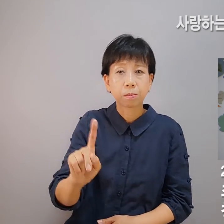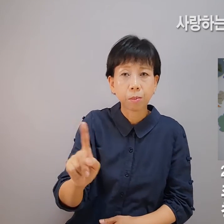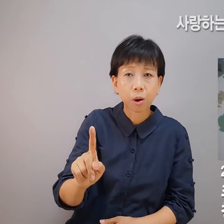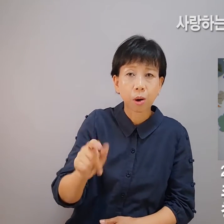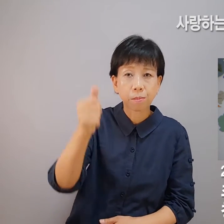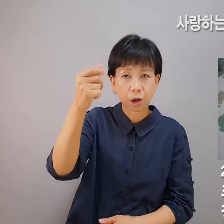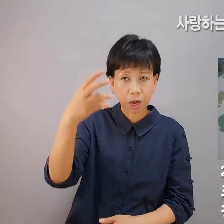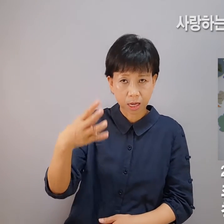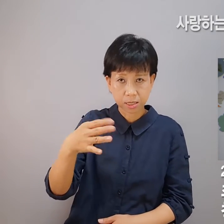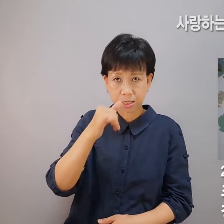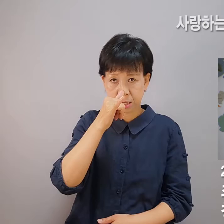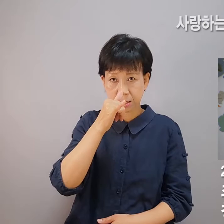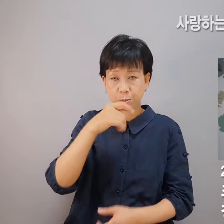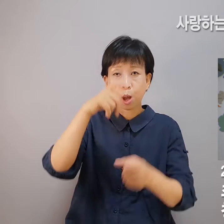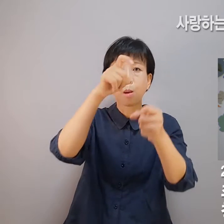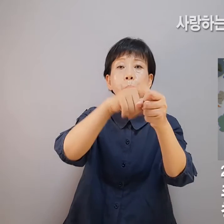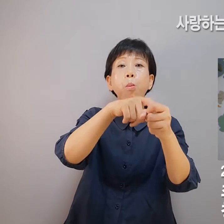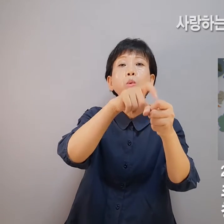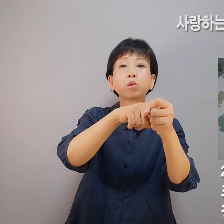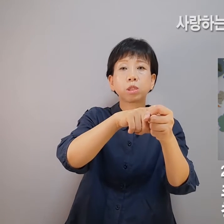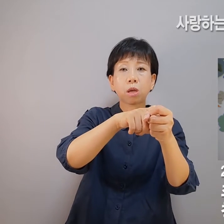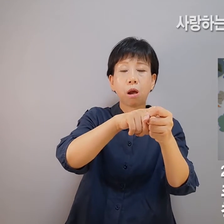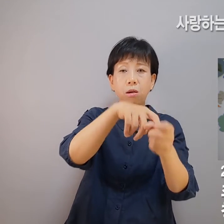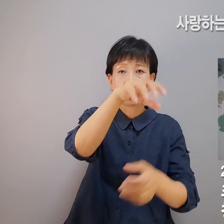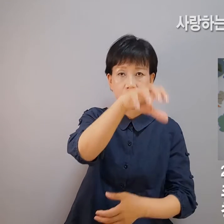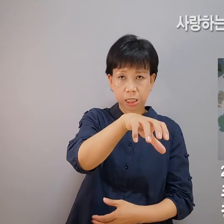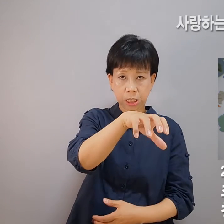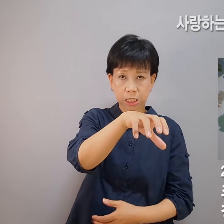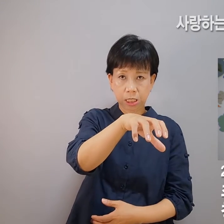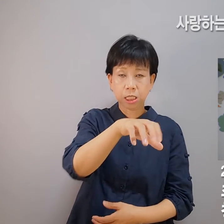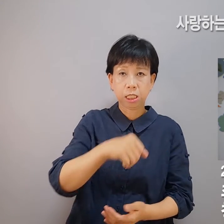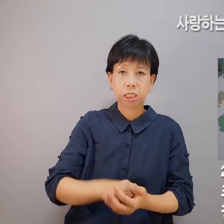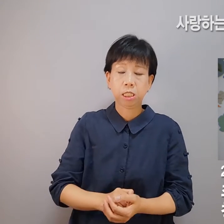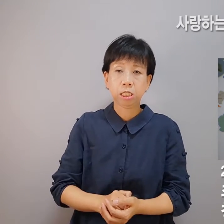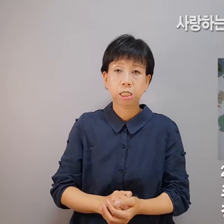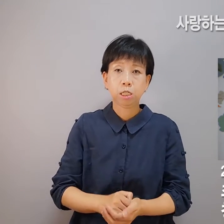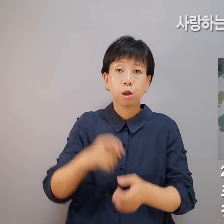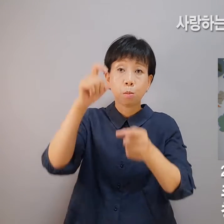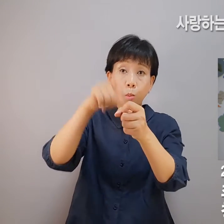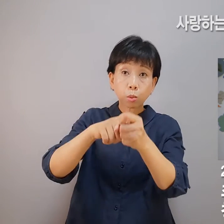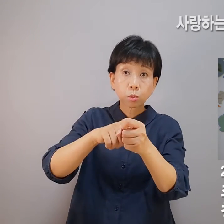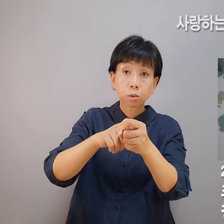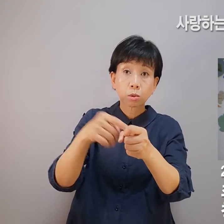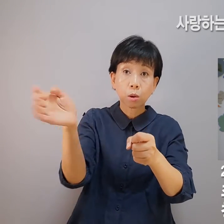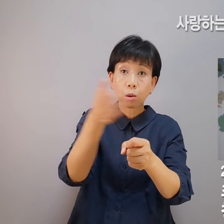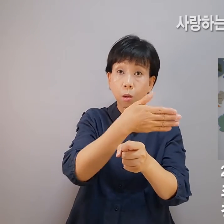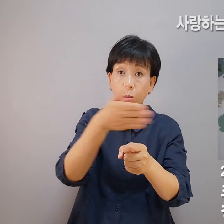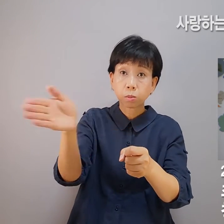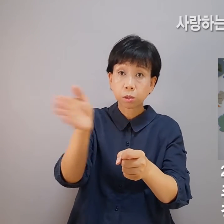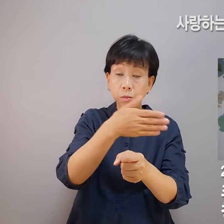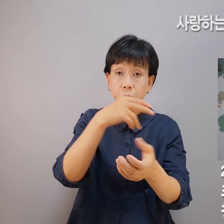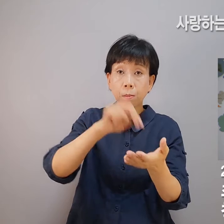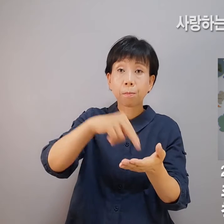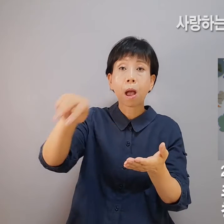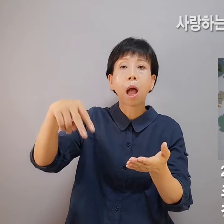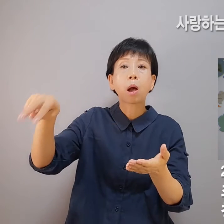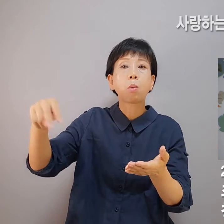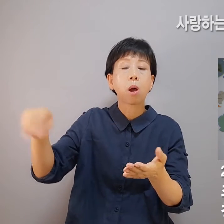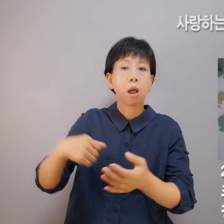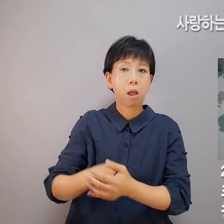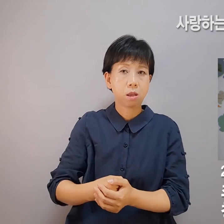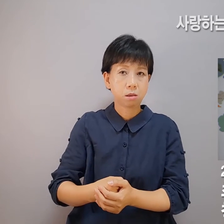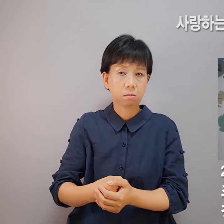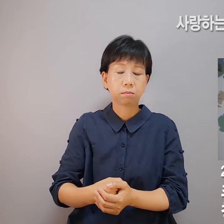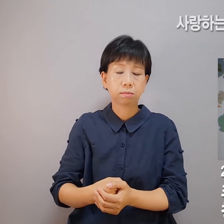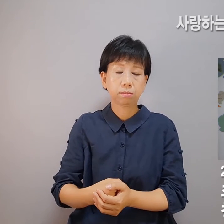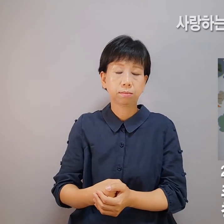목적지. 목적지가 없으면 방랑자입니다. 방황하고 표류하는 거죠. 또 한 가지는 누구와 함께 갈